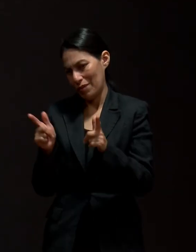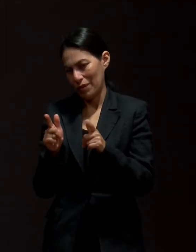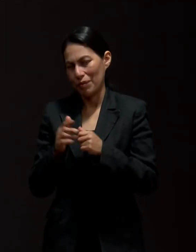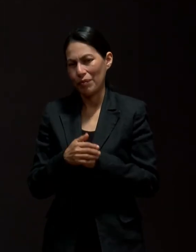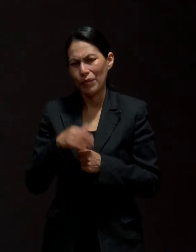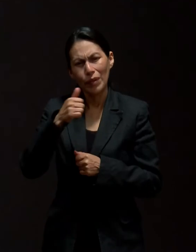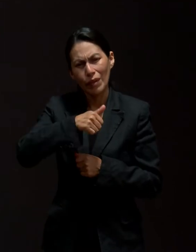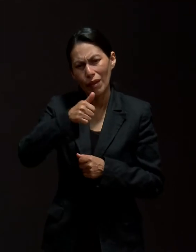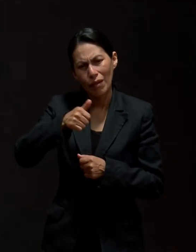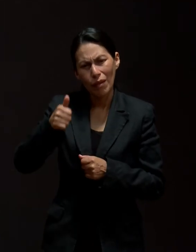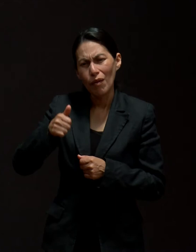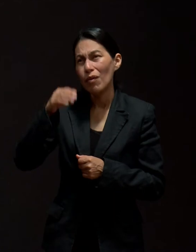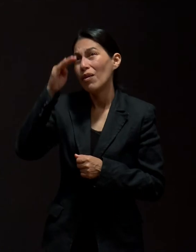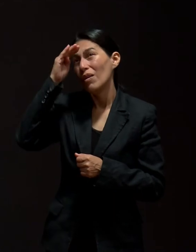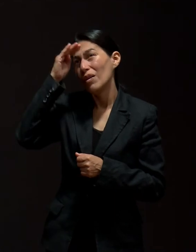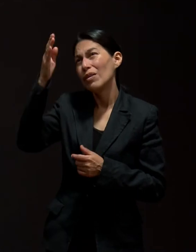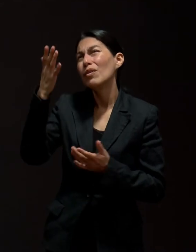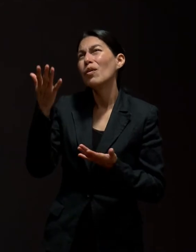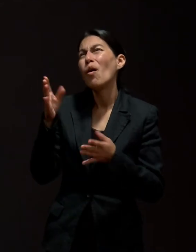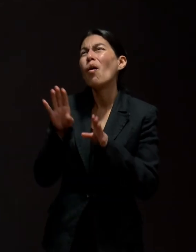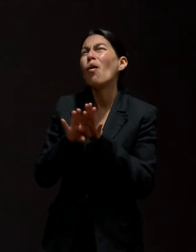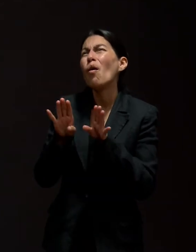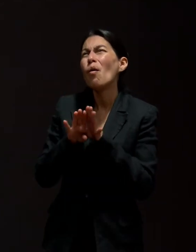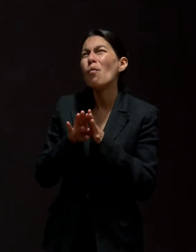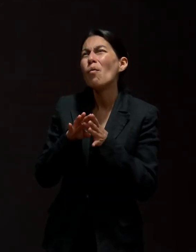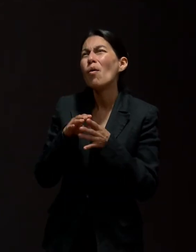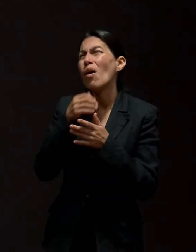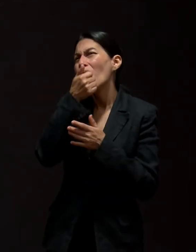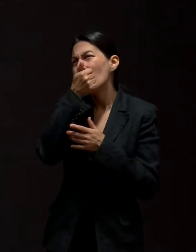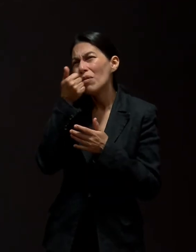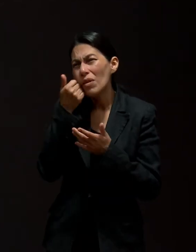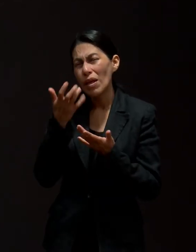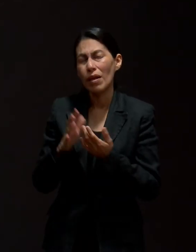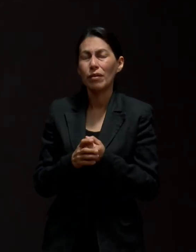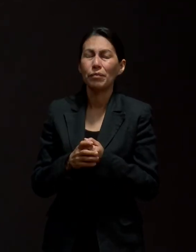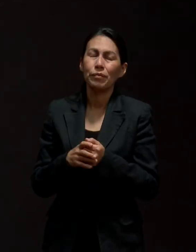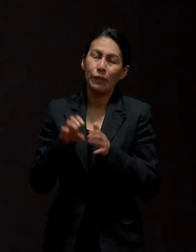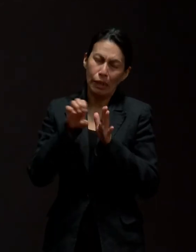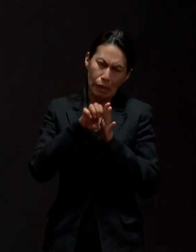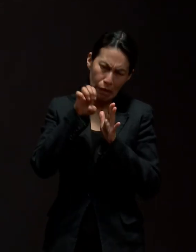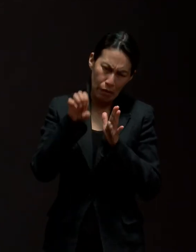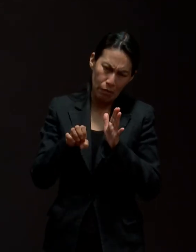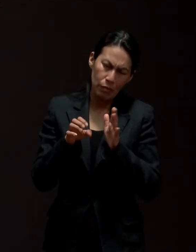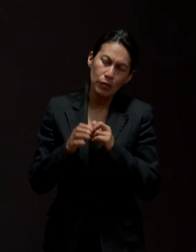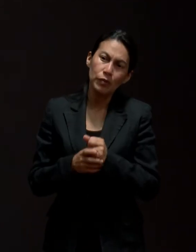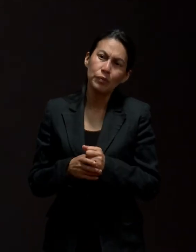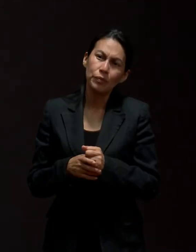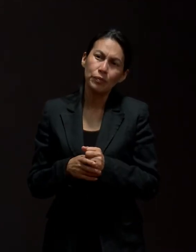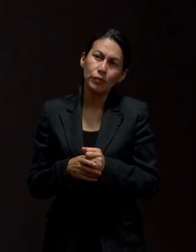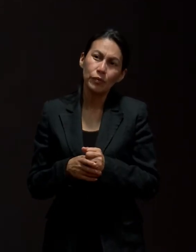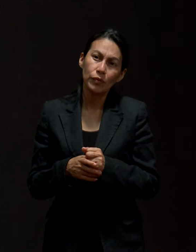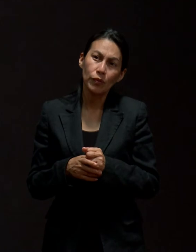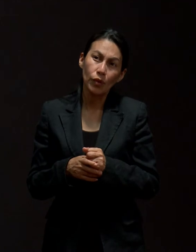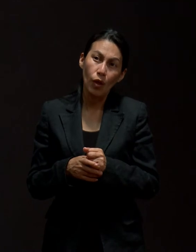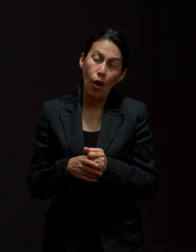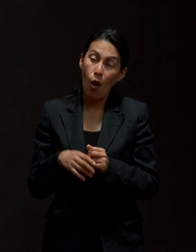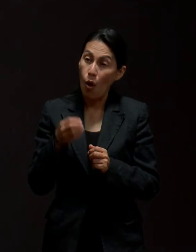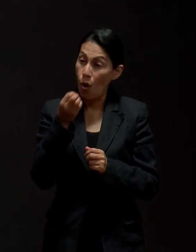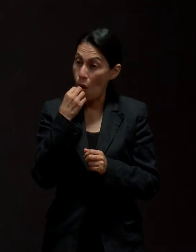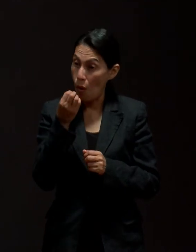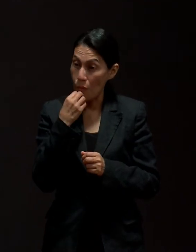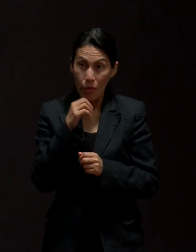que... Bueno, esto hemos dado libertad para que cada quien le consulte al Señor, ¿verdad? Si quiere ayunar, por ejemplo,